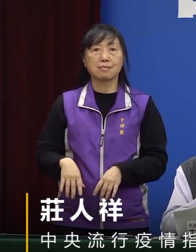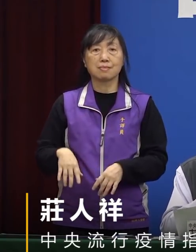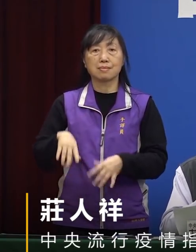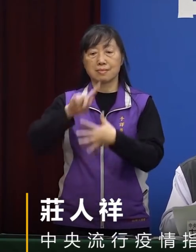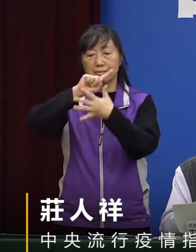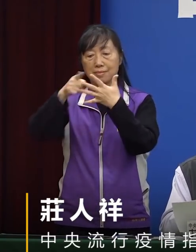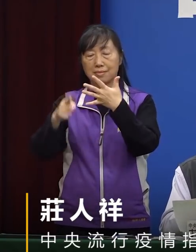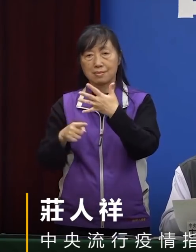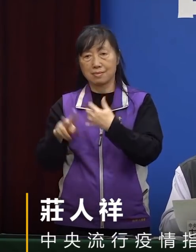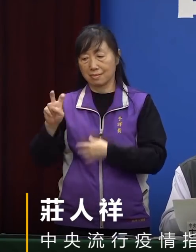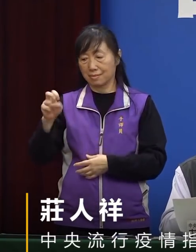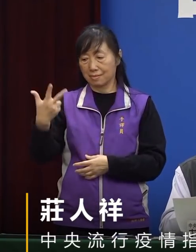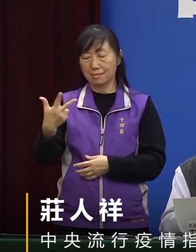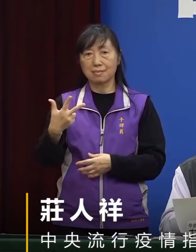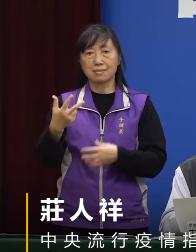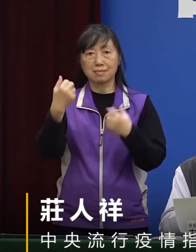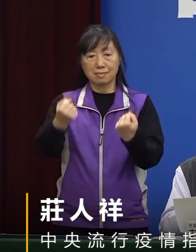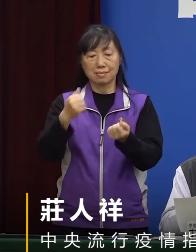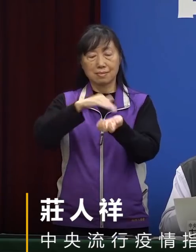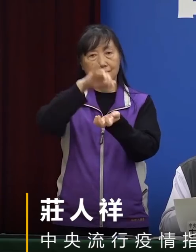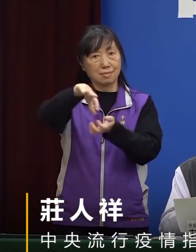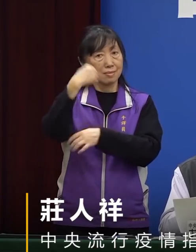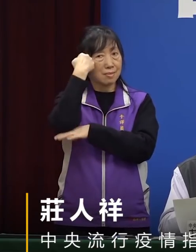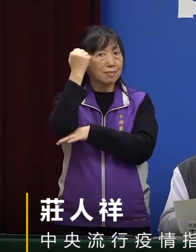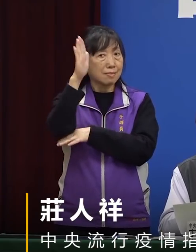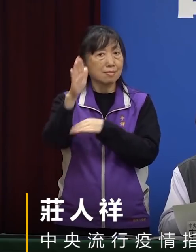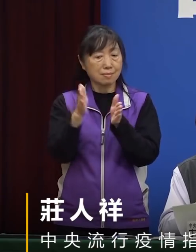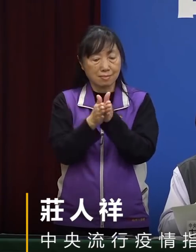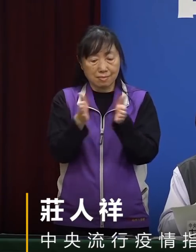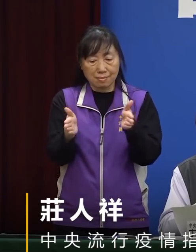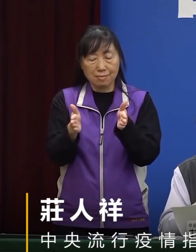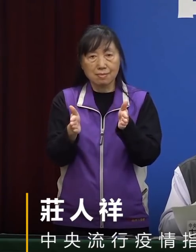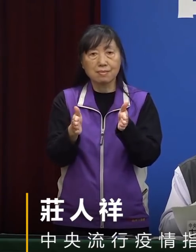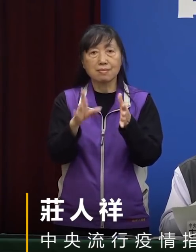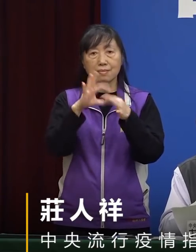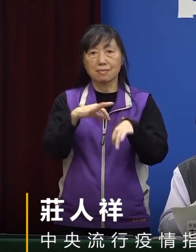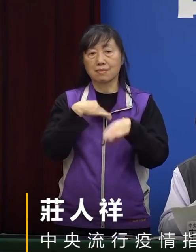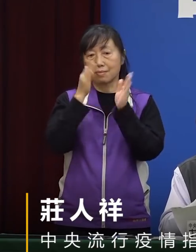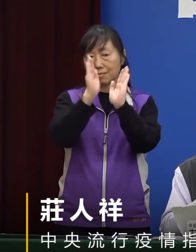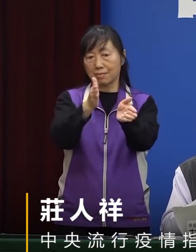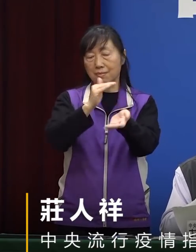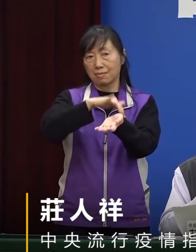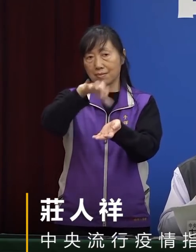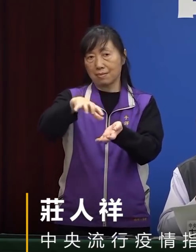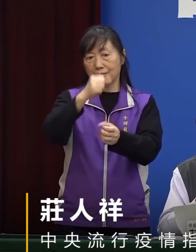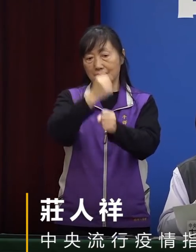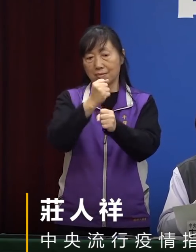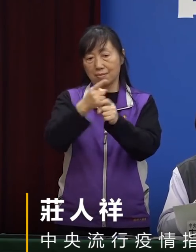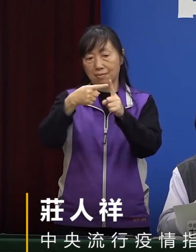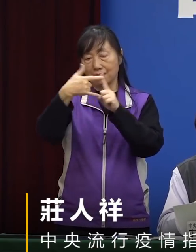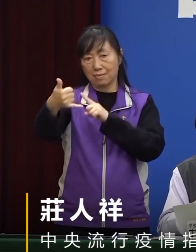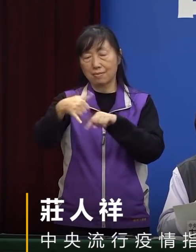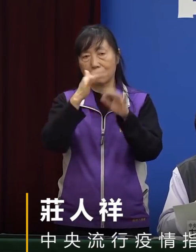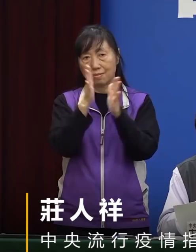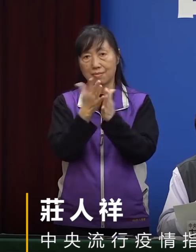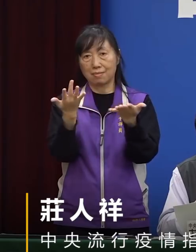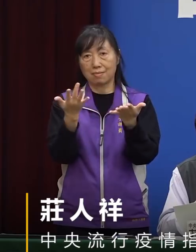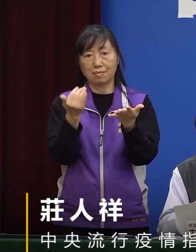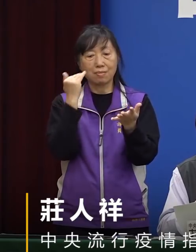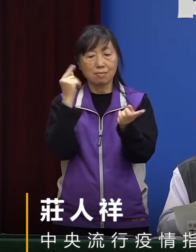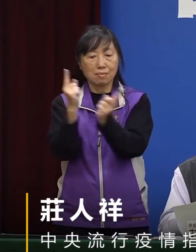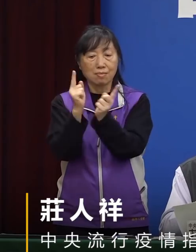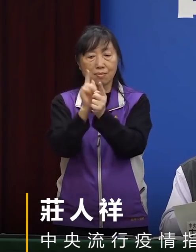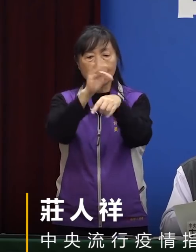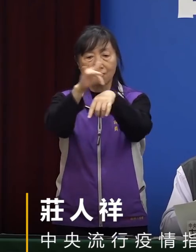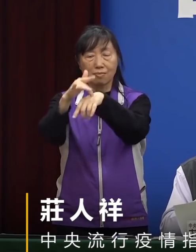他在医院有住了一段时间，所以我们今天也有针对医院的工作人员的接触者。目前已经